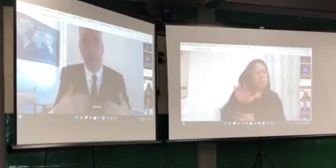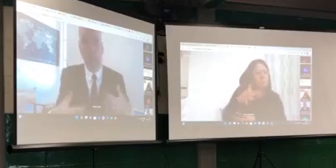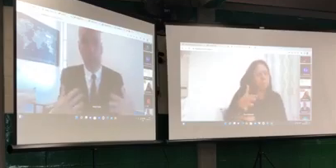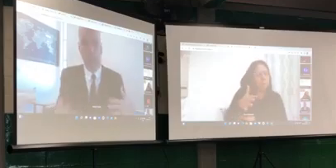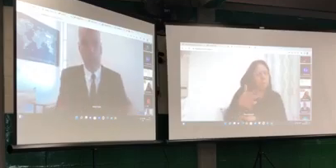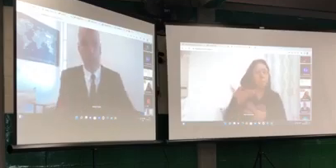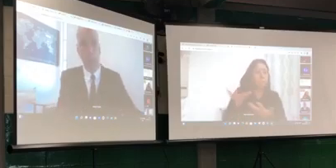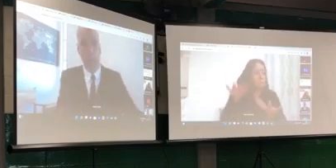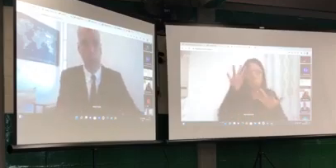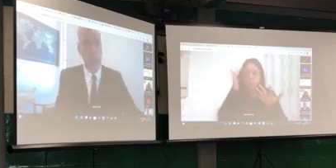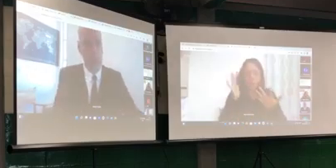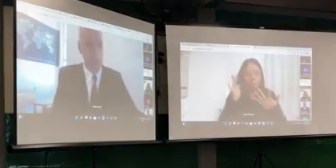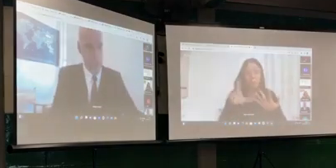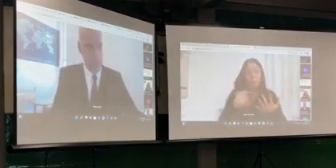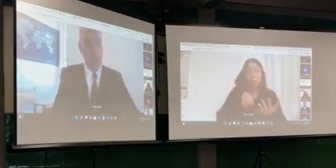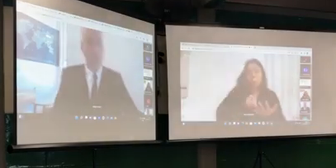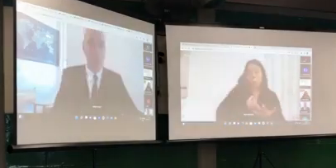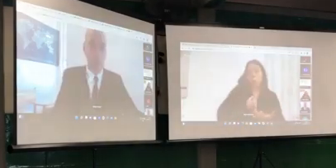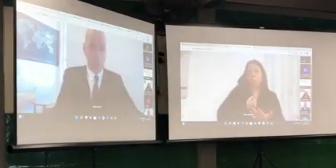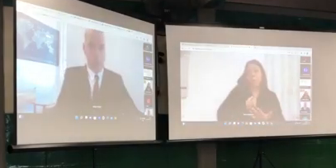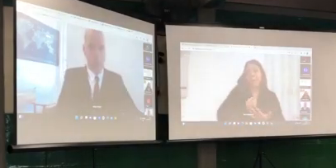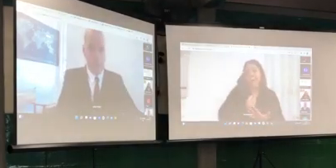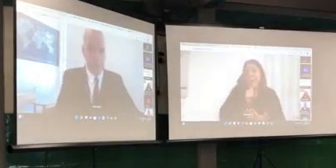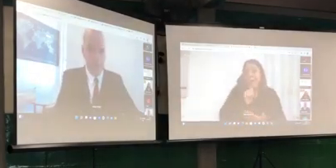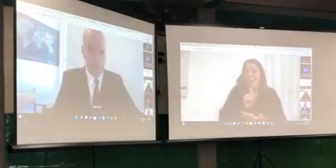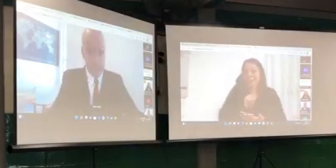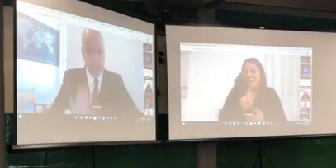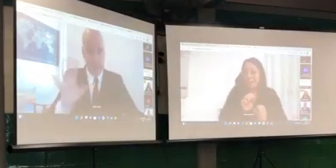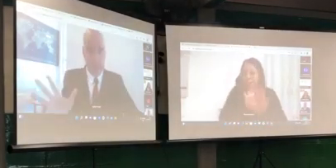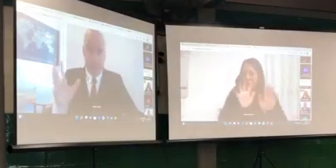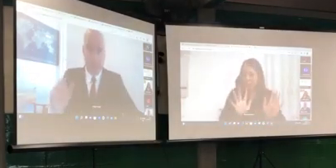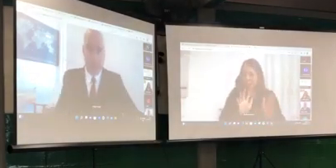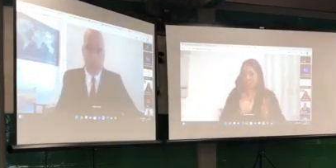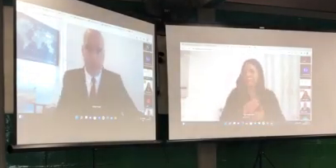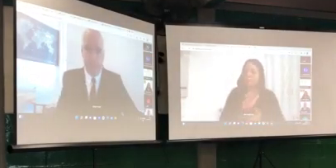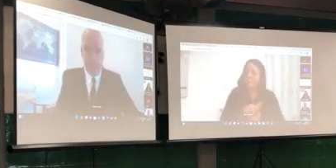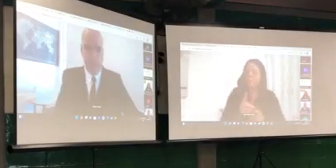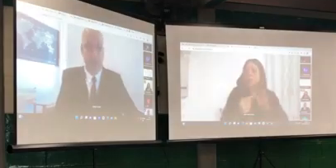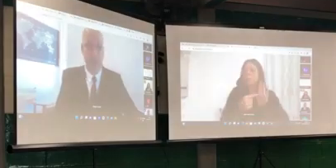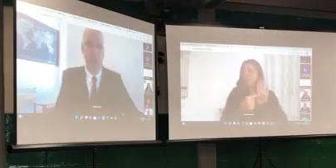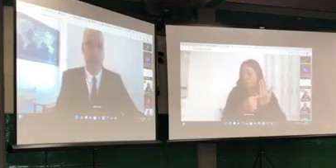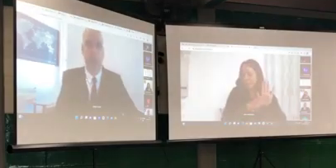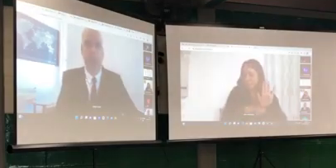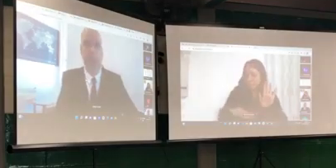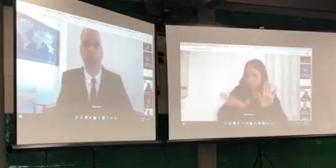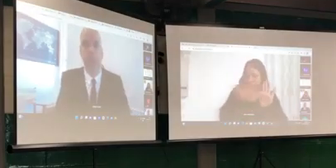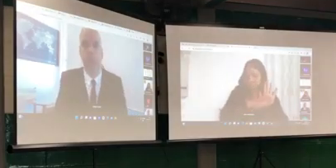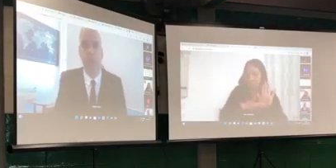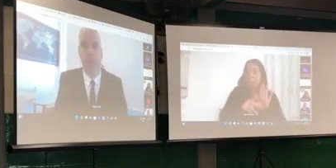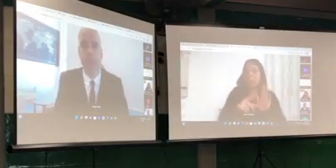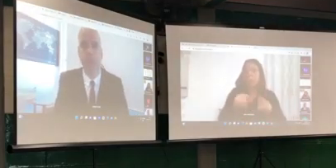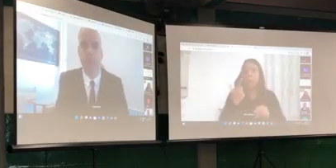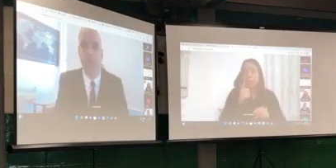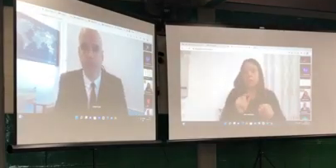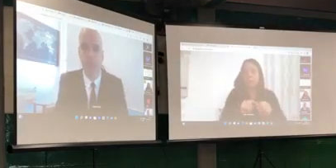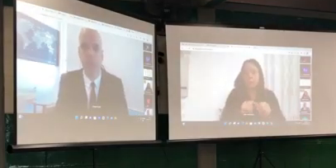não tem esse número ainda muito claro. Mas isso é só para ilustrar, né, para que a gente possa